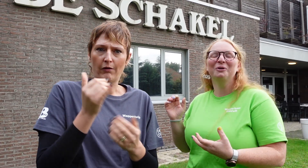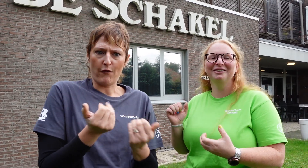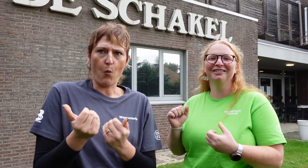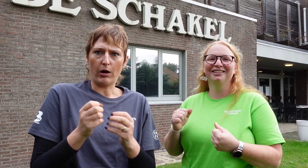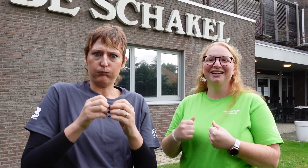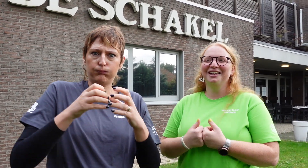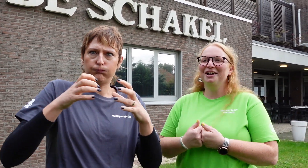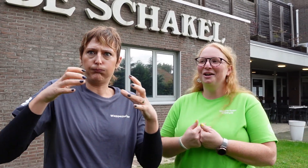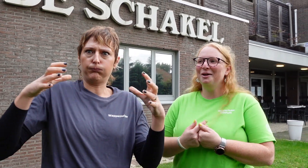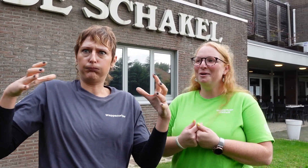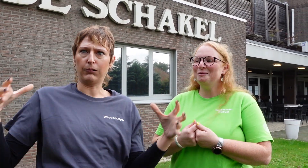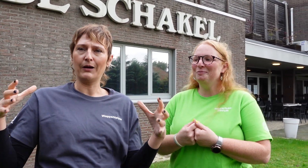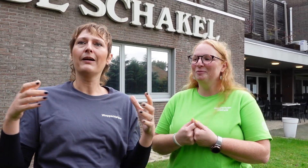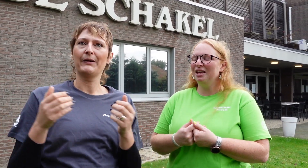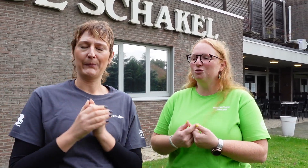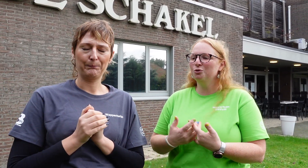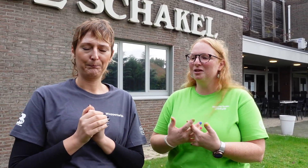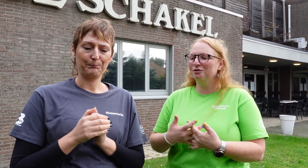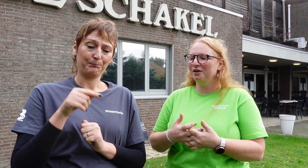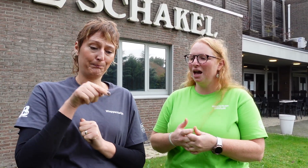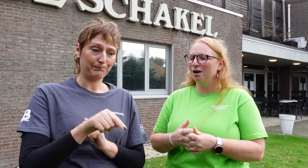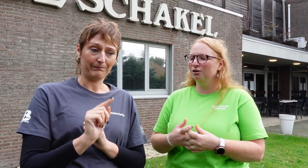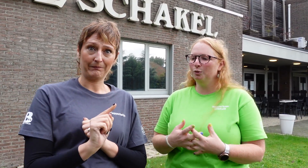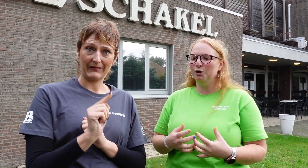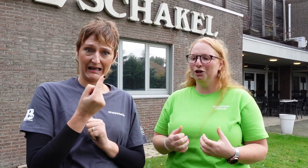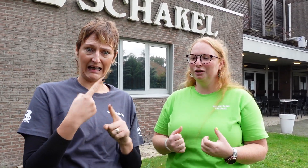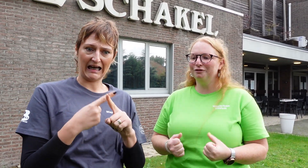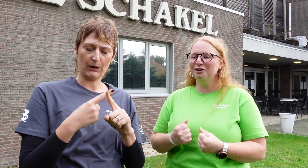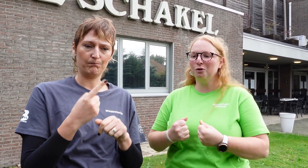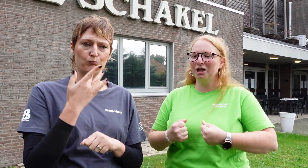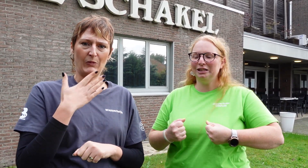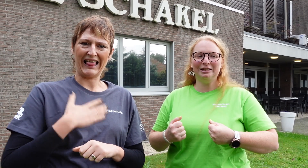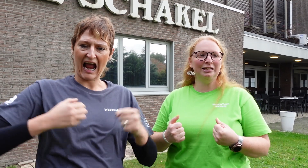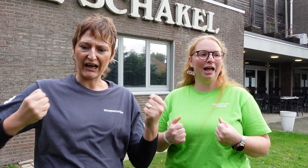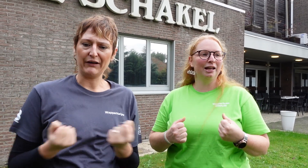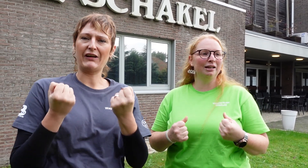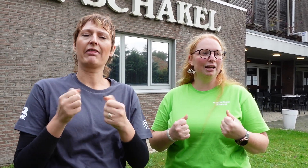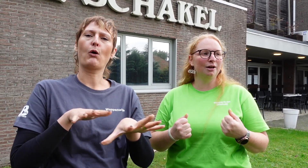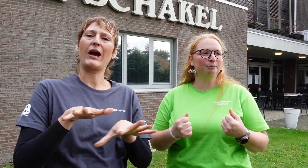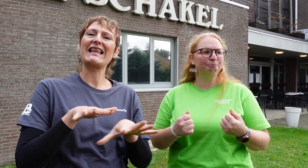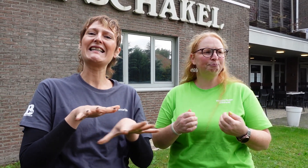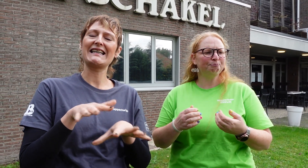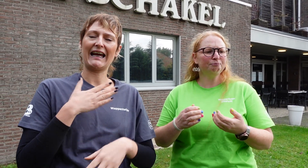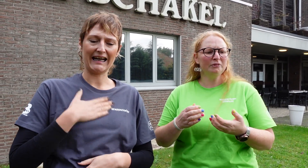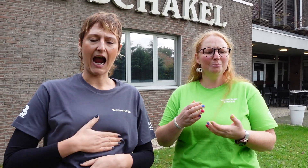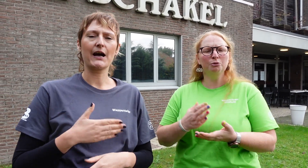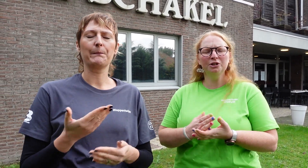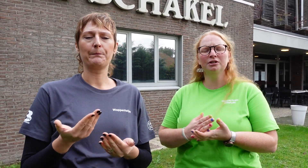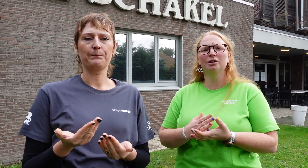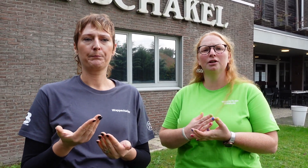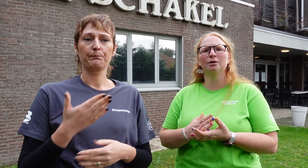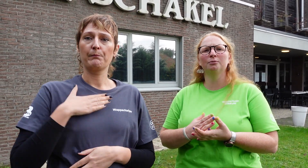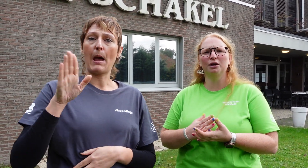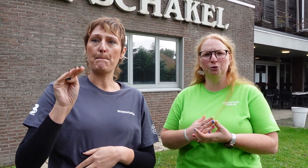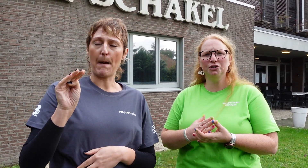zou worden ehm en toen was het van ja we willen een event organiseren en ehm mijn moeder